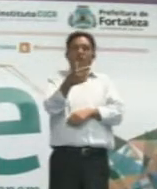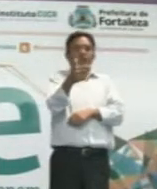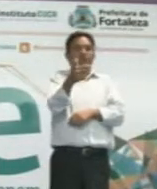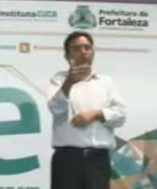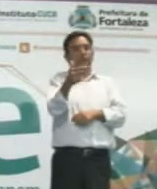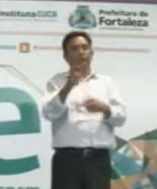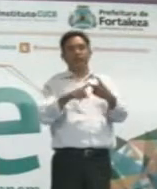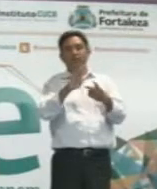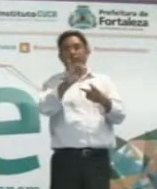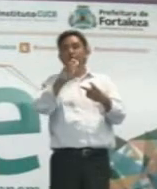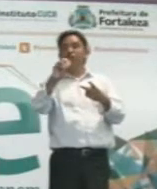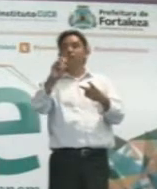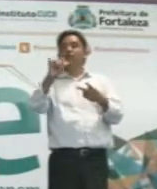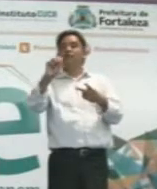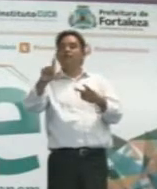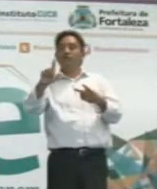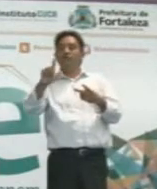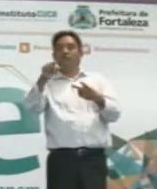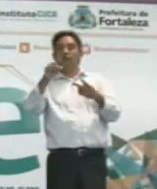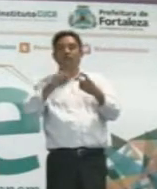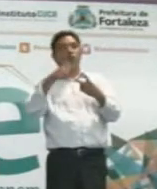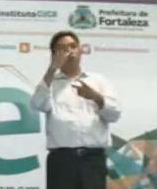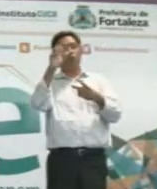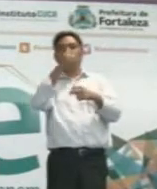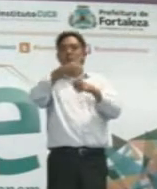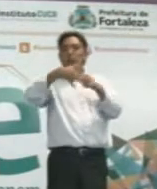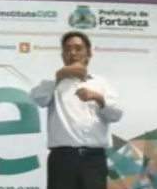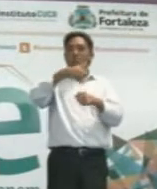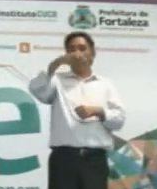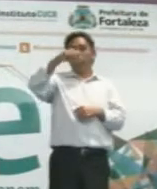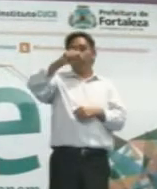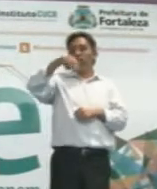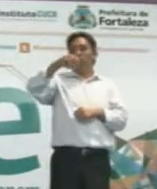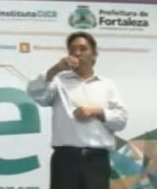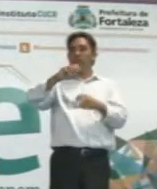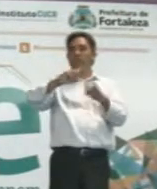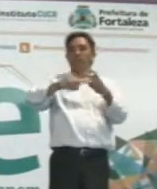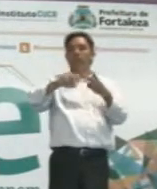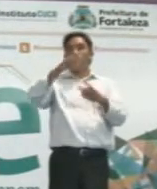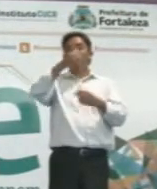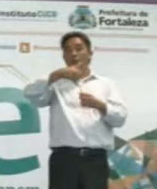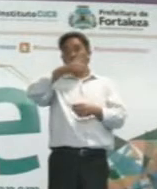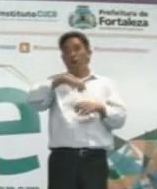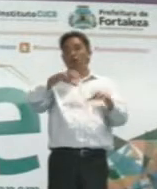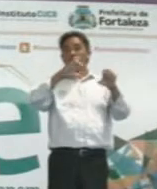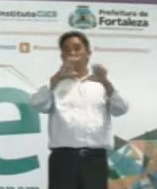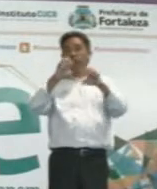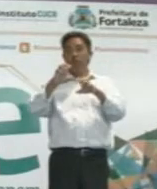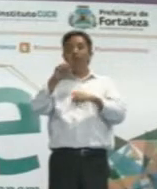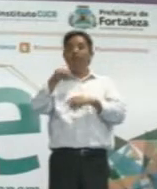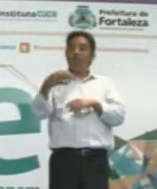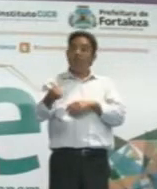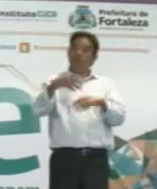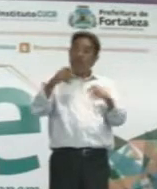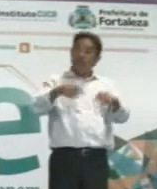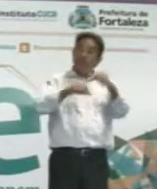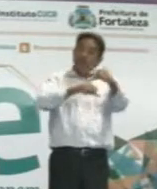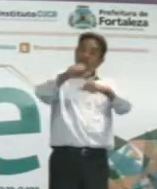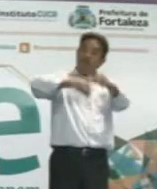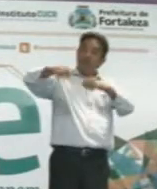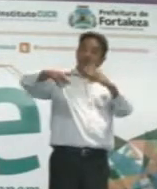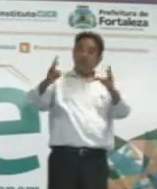biodiesel, ele vem da onde? Do óleo da mamona, do óleo do algodão, que é uma fonte renovável. Então você